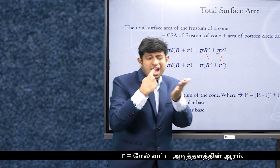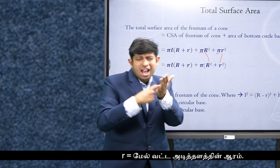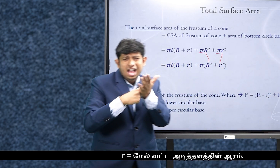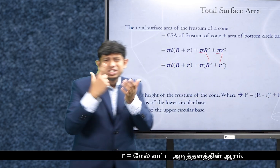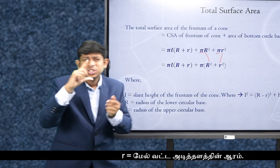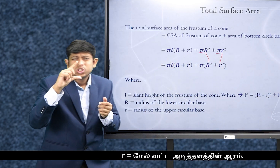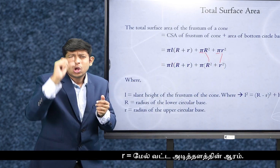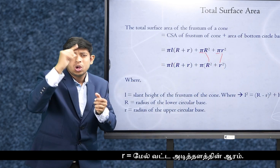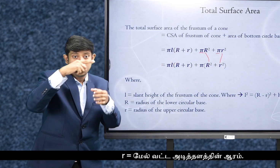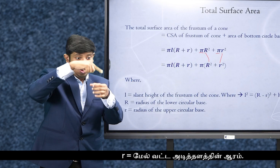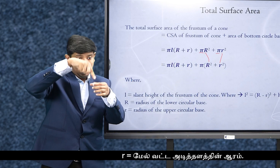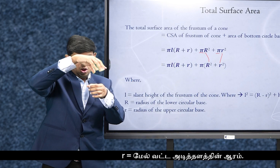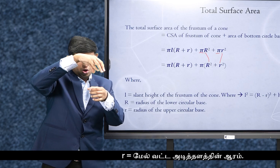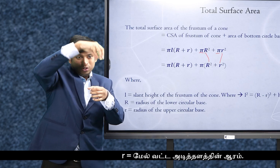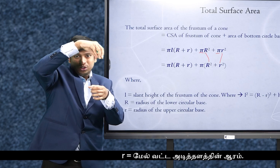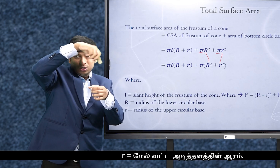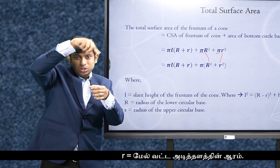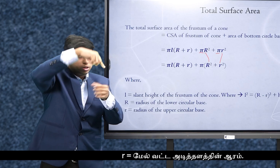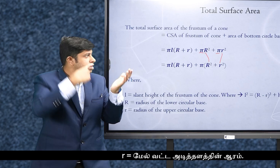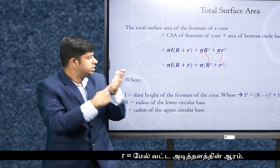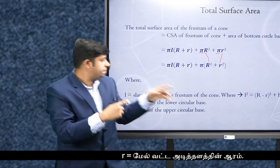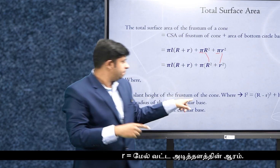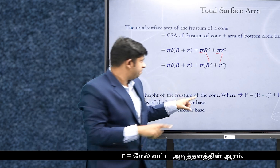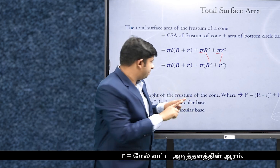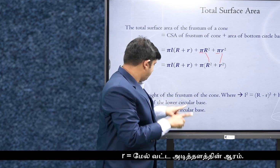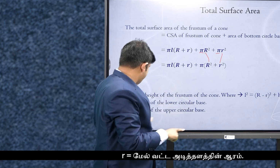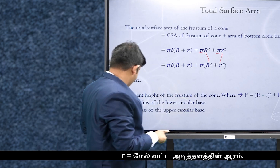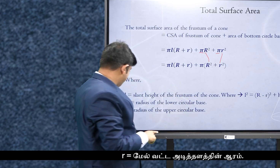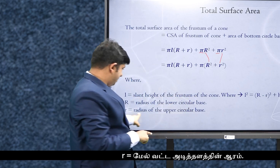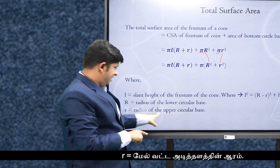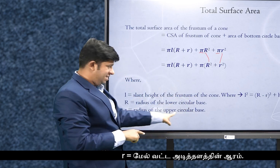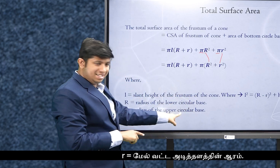சிறிய ஆர் ஈடு மேல்வட்ட அடிகண்டத்தின் ஆரம்.